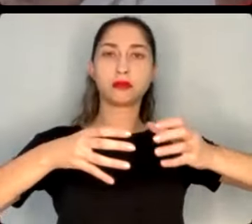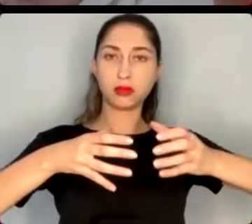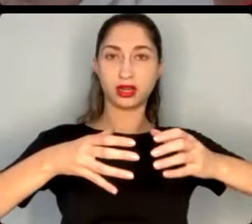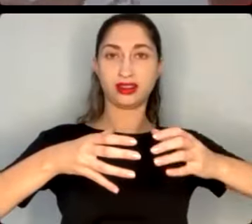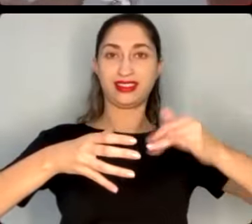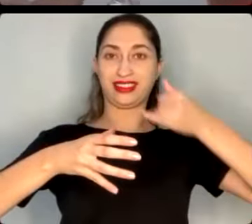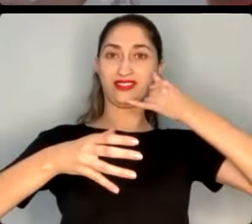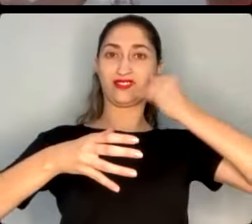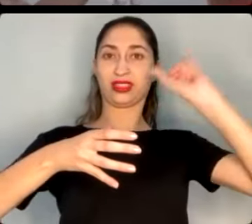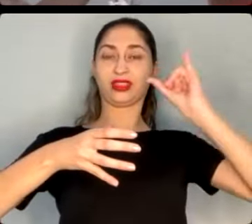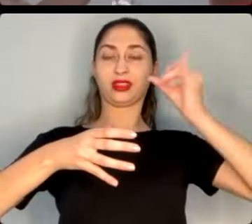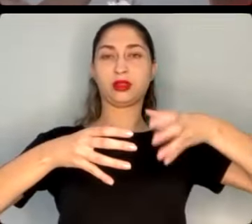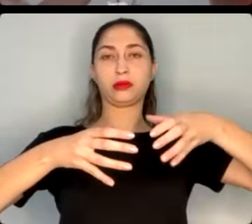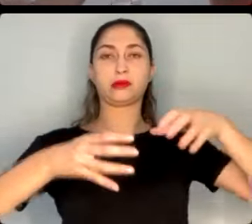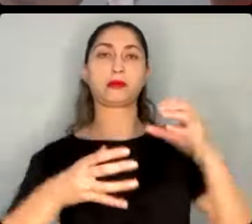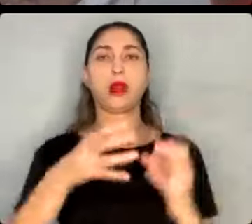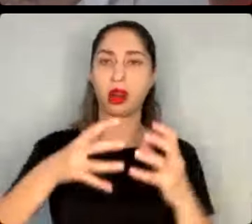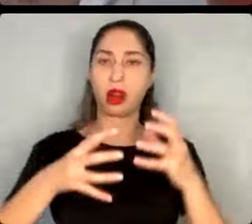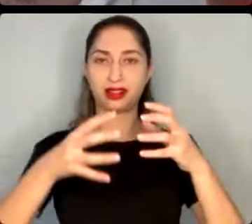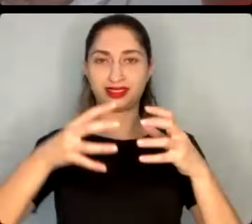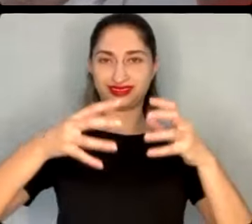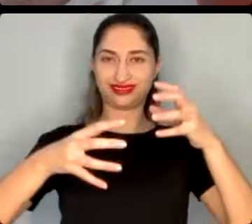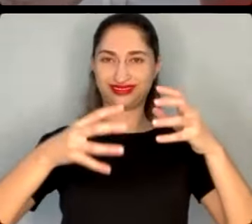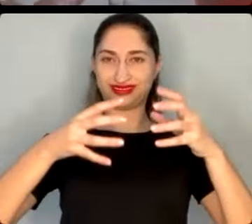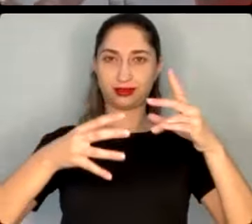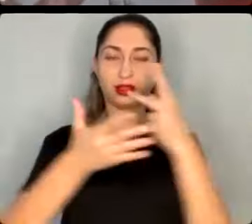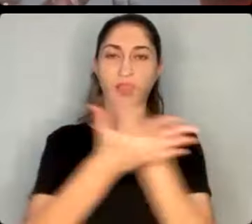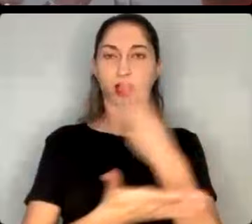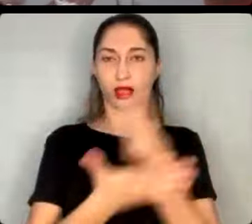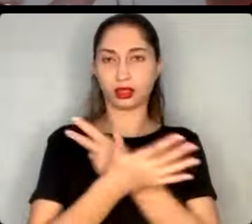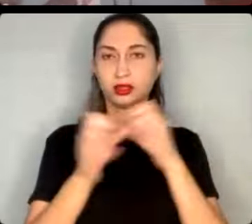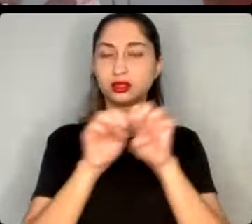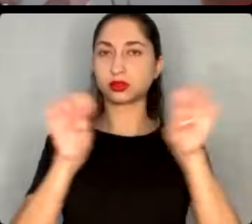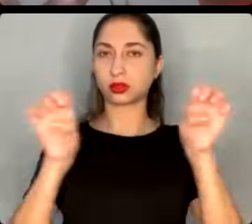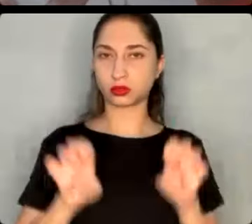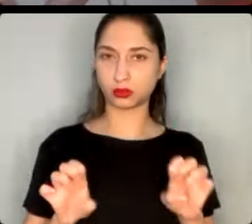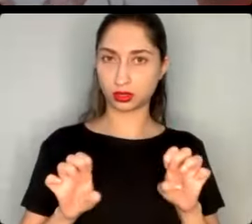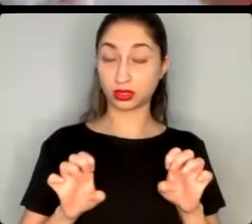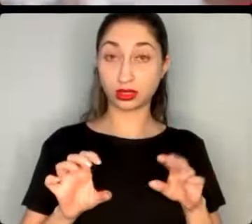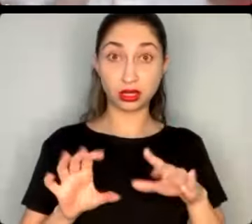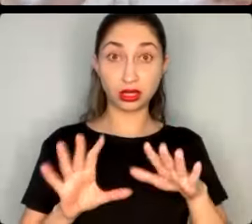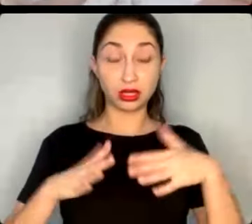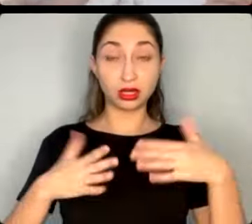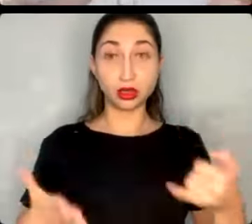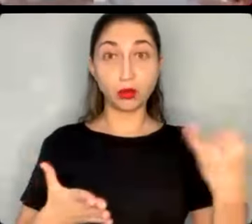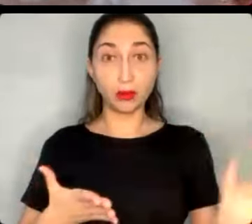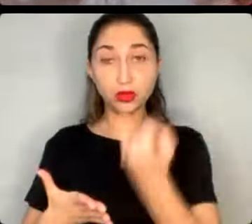da sua caixa torácica, não é? Então, a importância